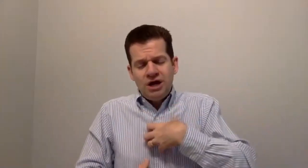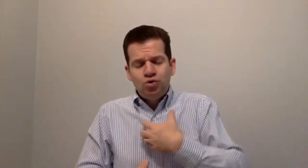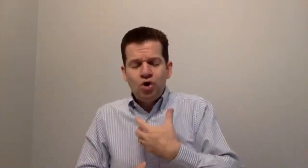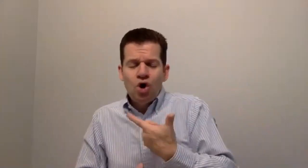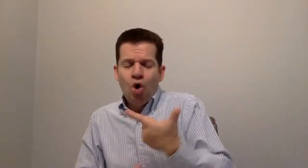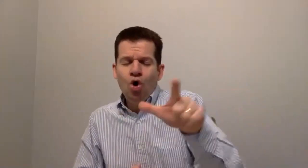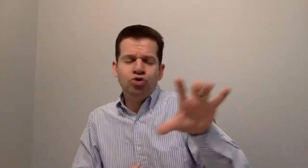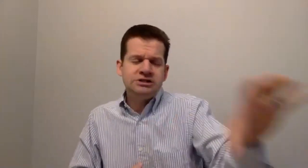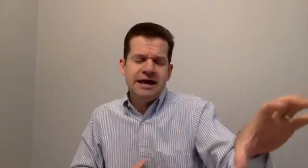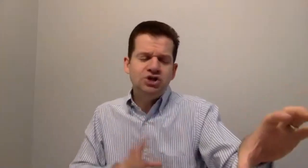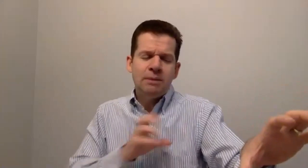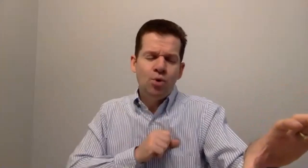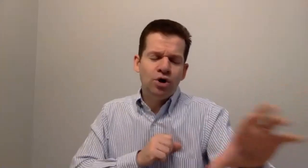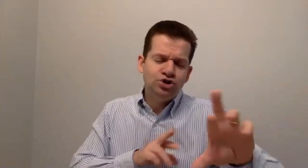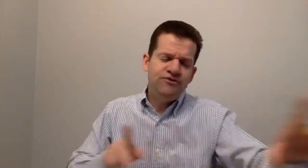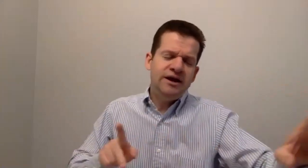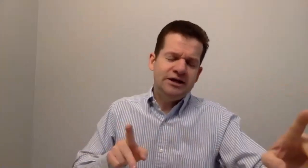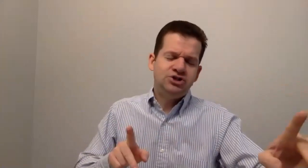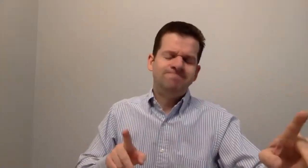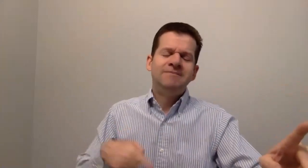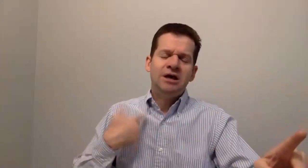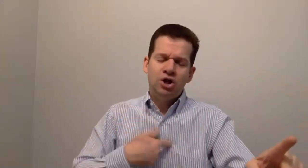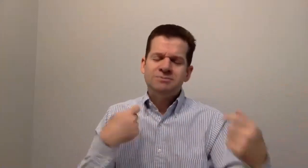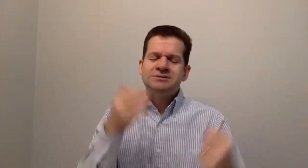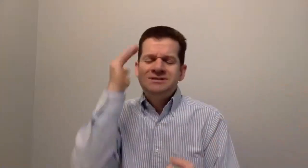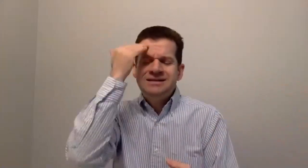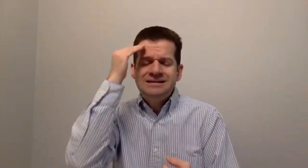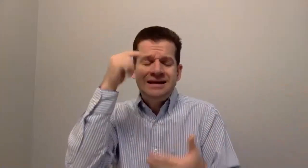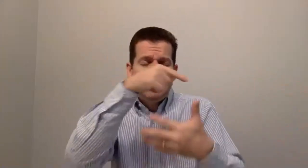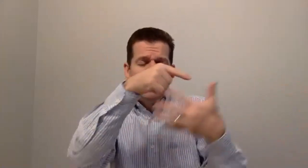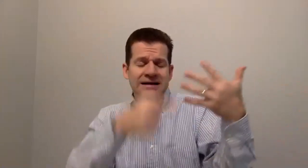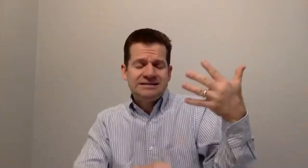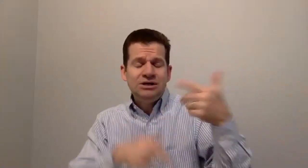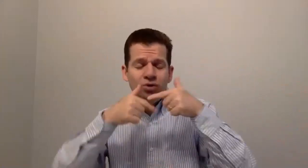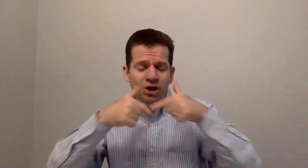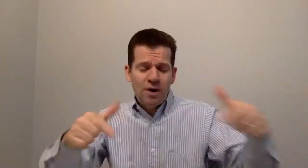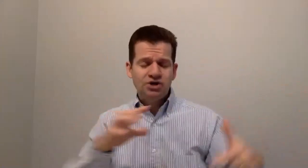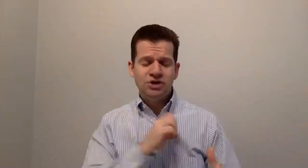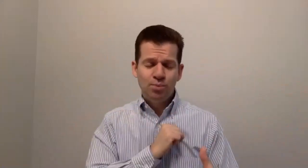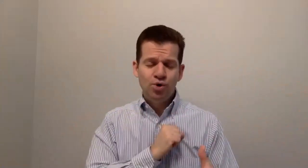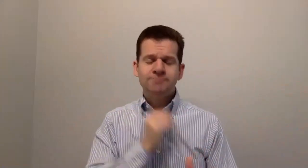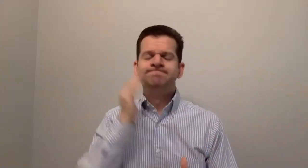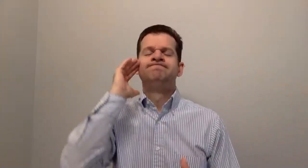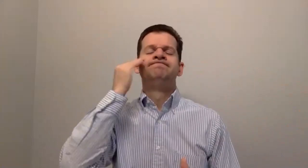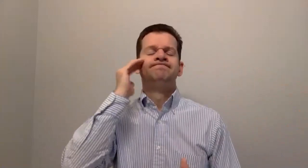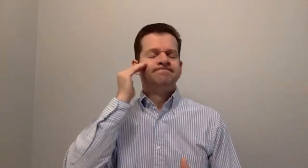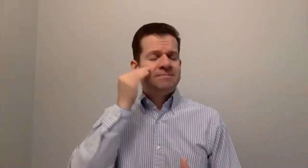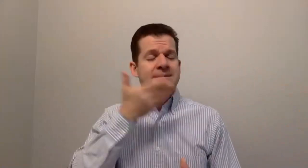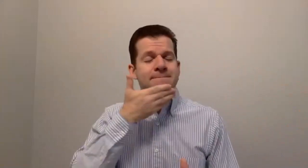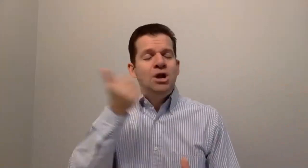jeito, outro sente amor diferente. Nós precisamos entender as cinco linguagens de amor,